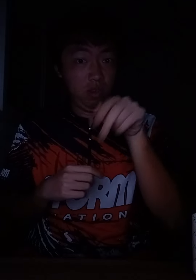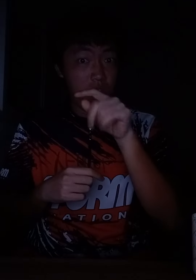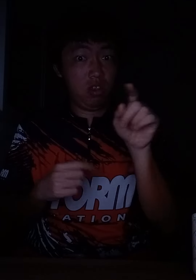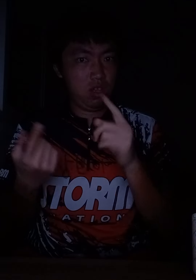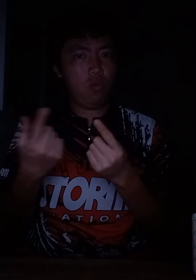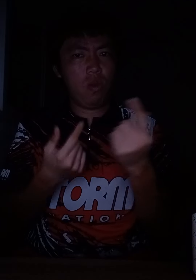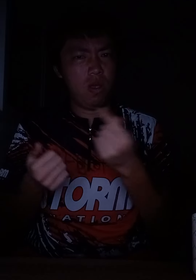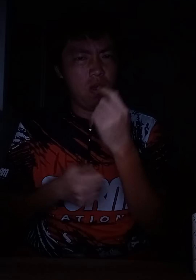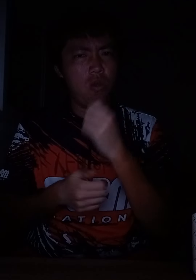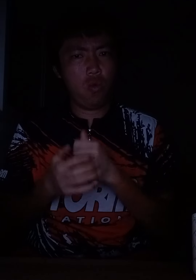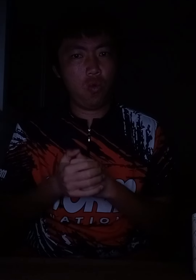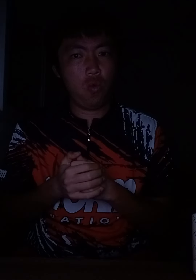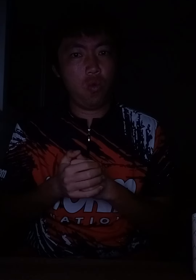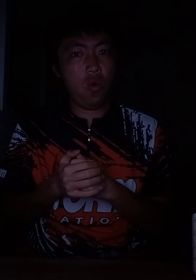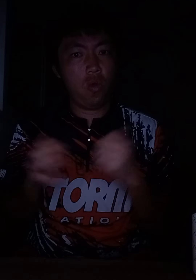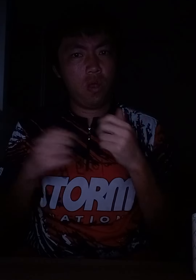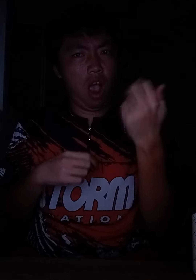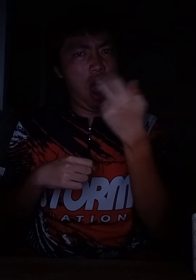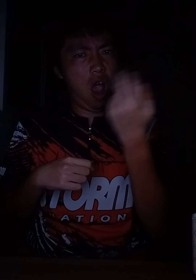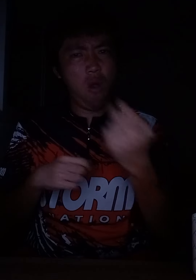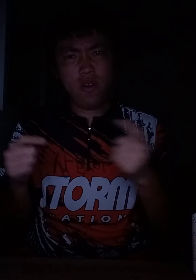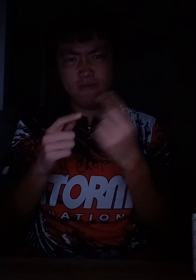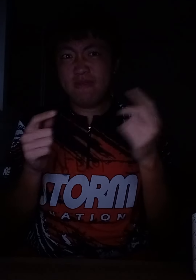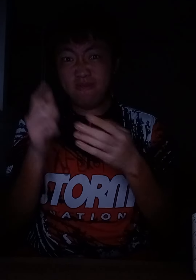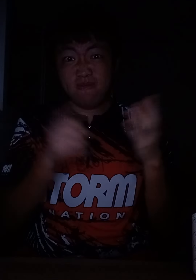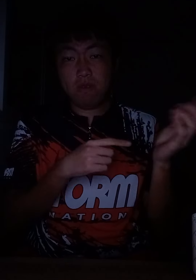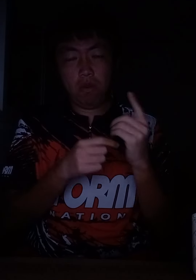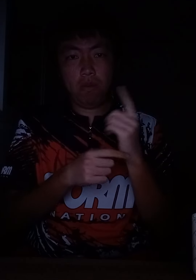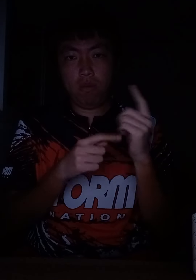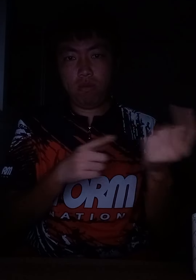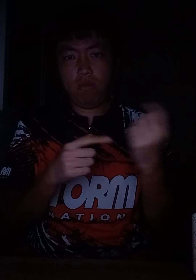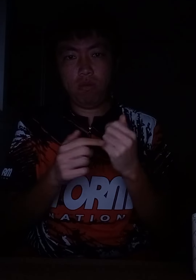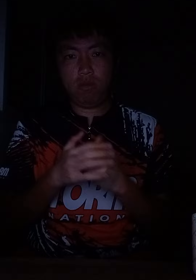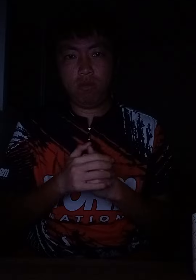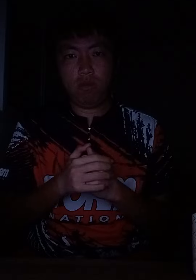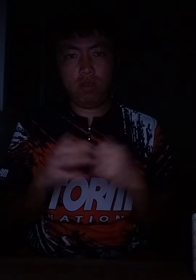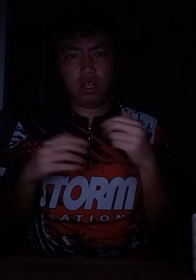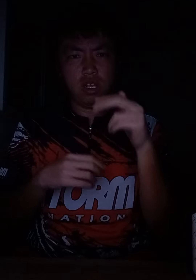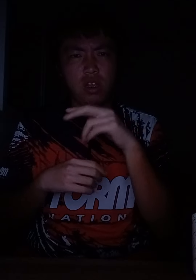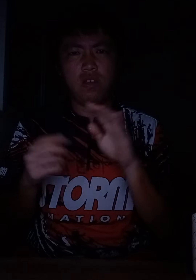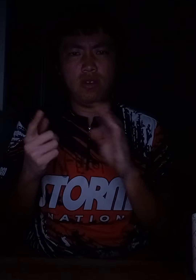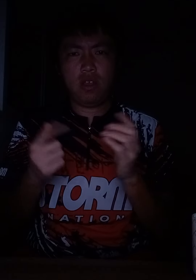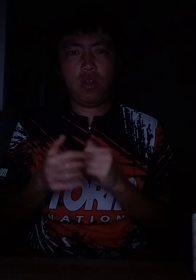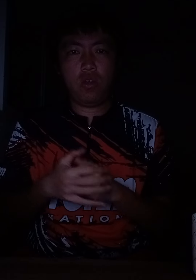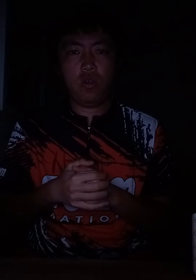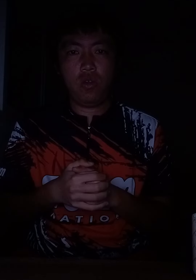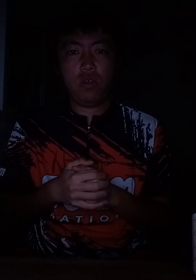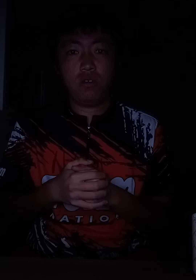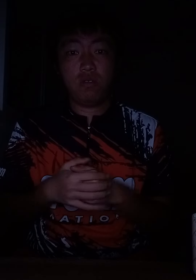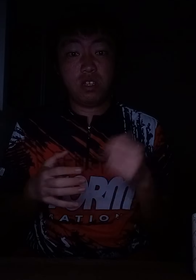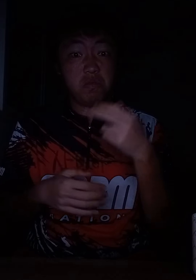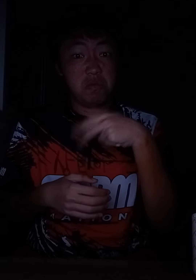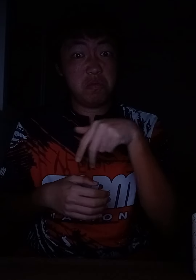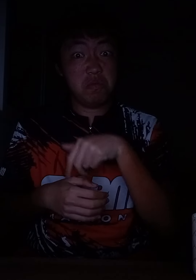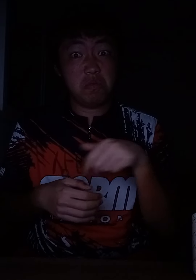남성을 방치하다 보니까 아예 보조를 해버렸다라는 것이고요. 일단 좀 아쉬운 상황입니다. 시민들은요,